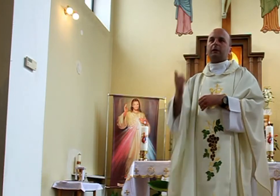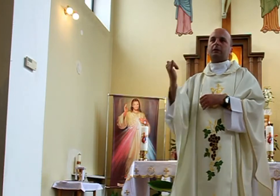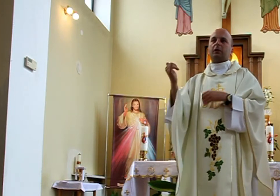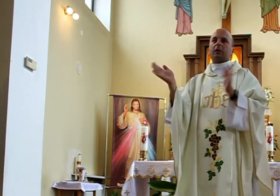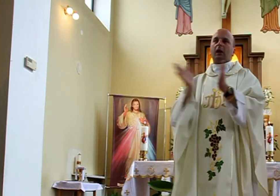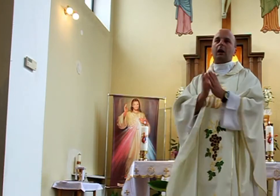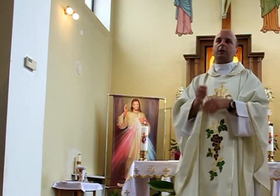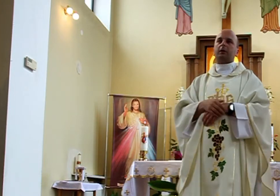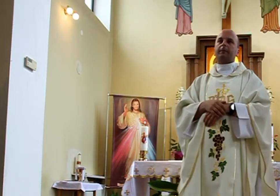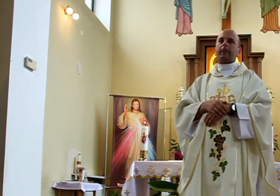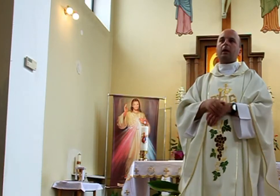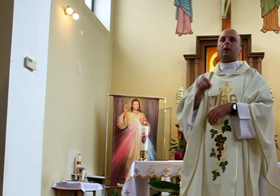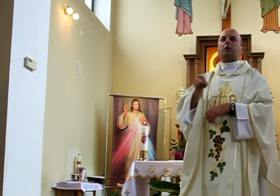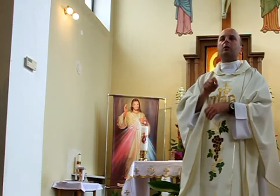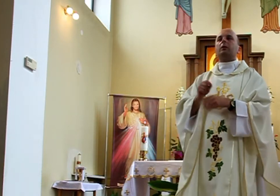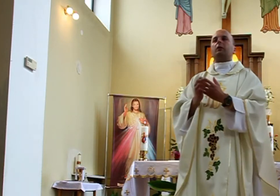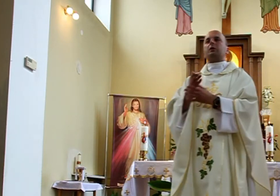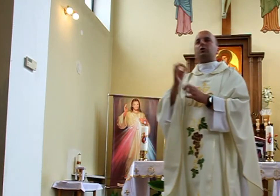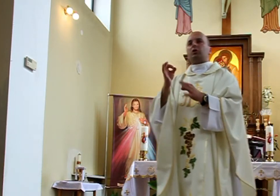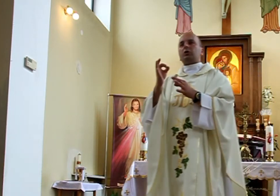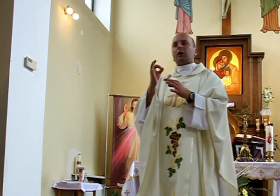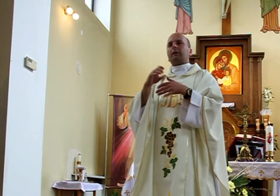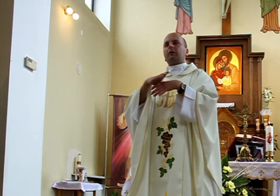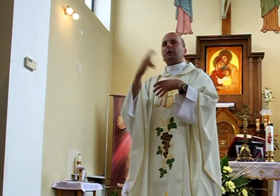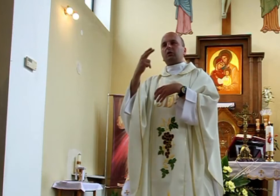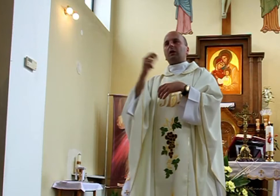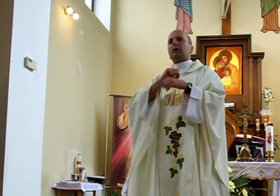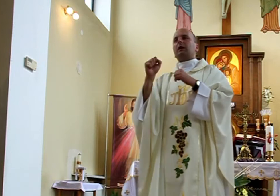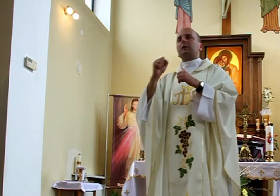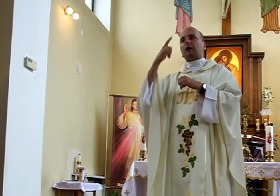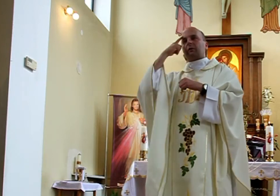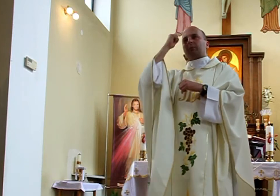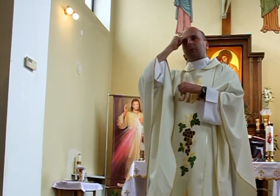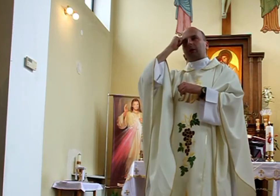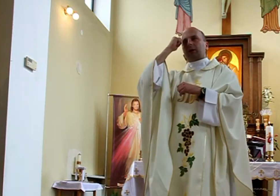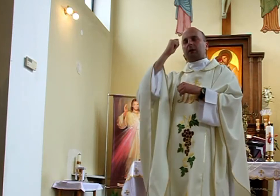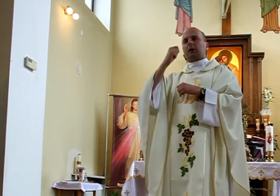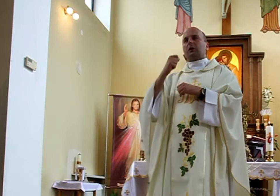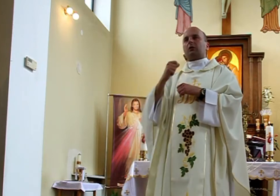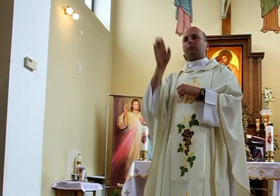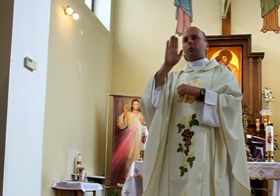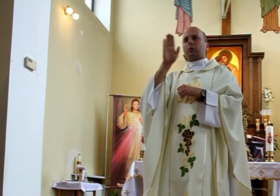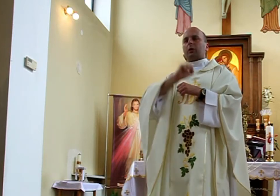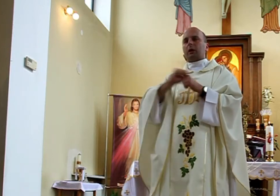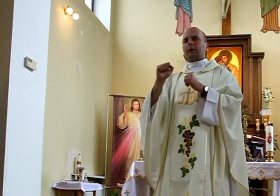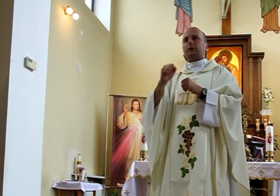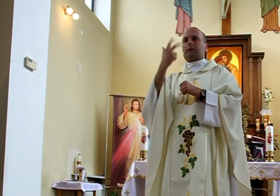zawsze. I to właśnie dzisiaj w niedzielę jest wspominane, że Bóg jest w